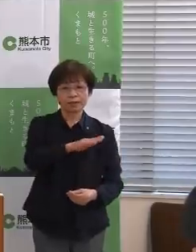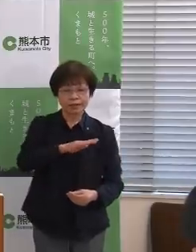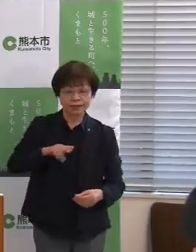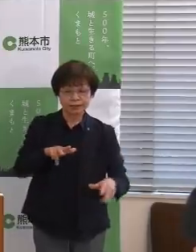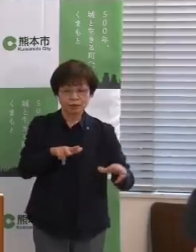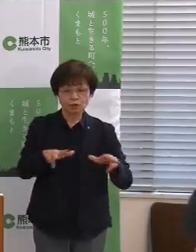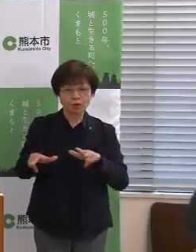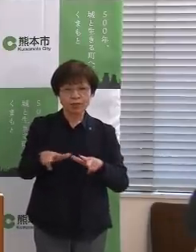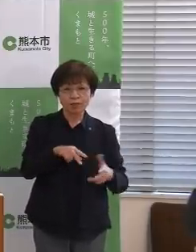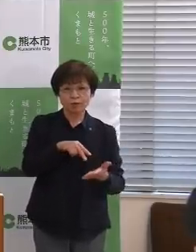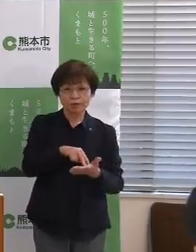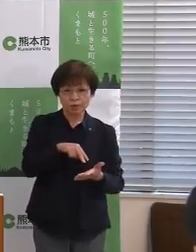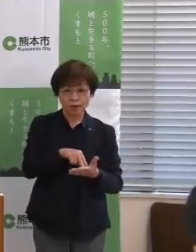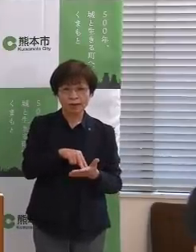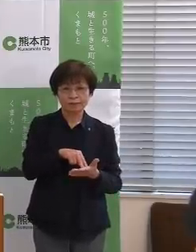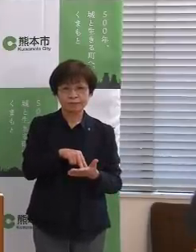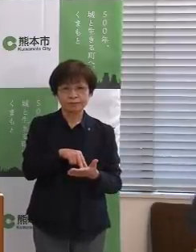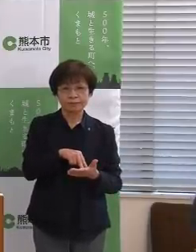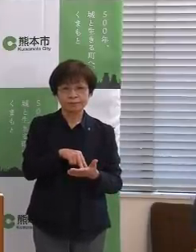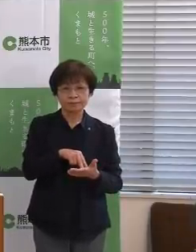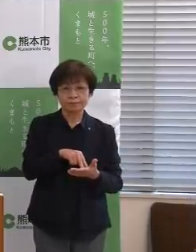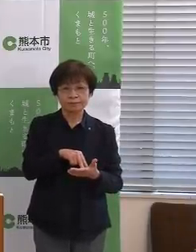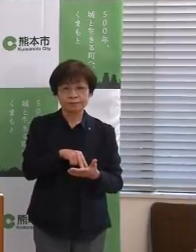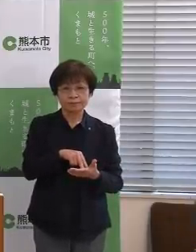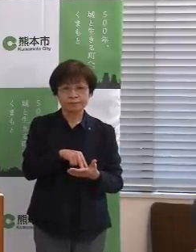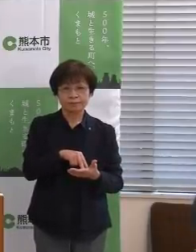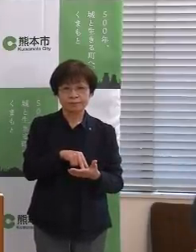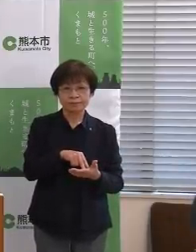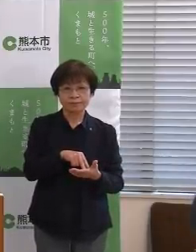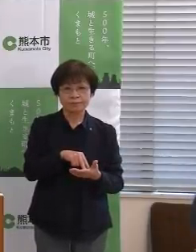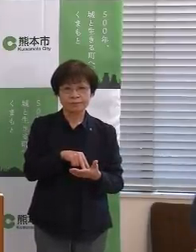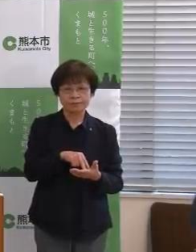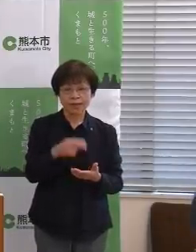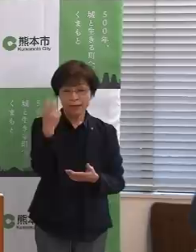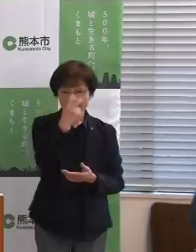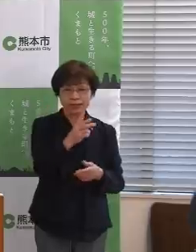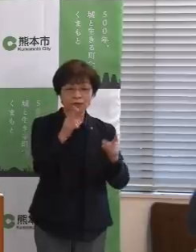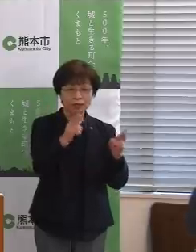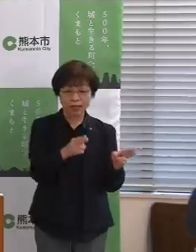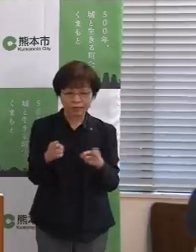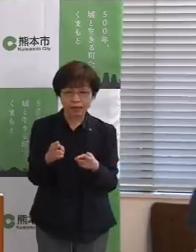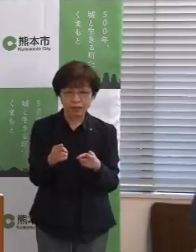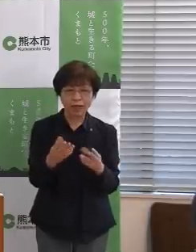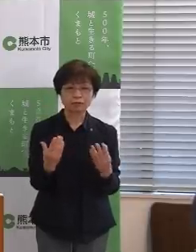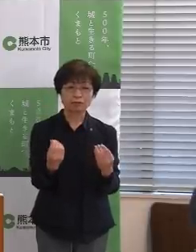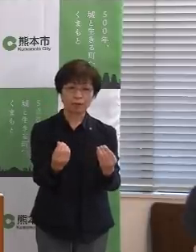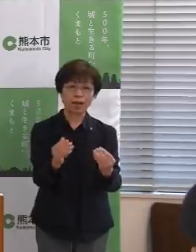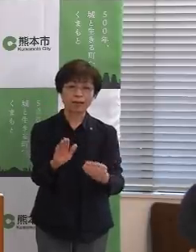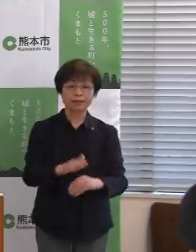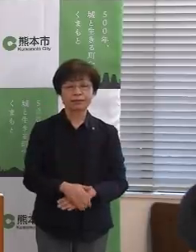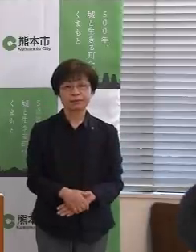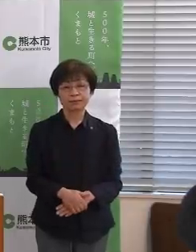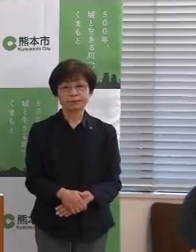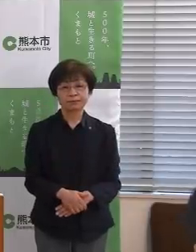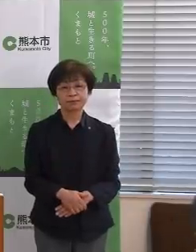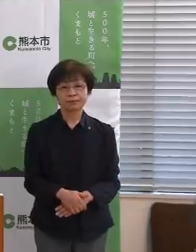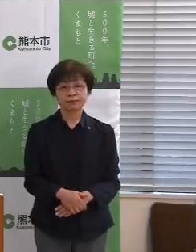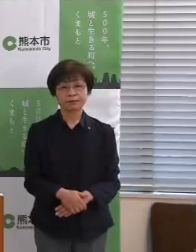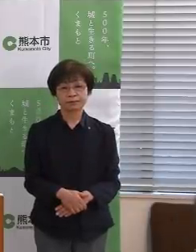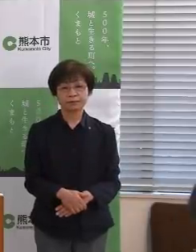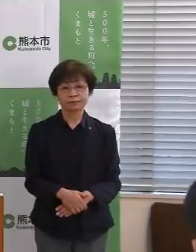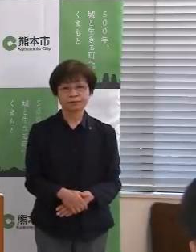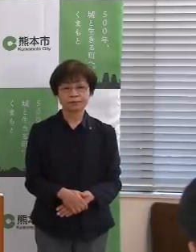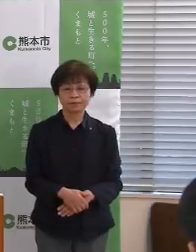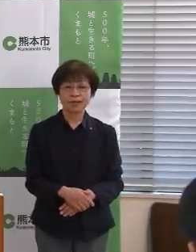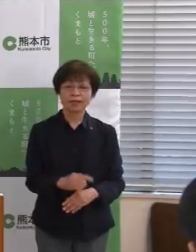の方としてはですね全くそういう体制は変わる予定はございません。もちろん検